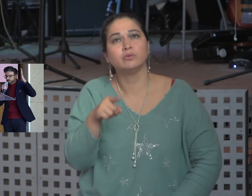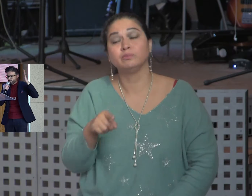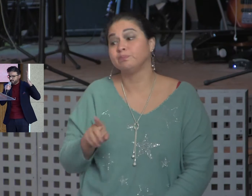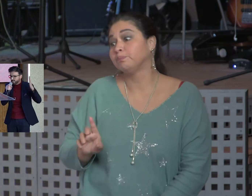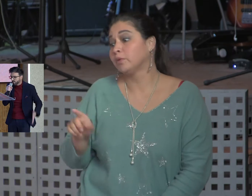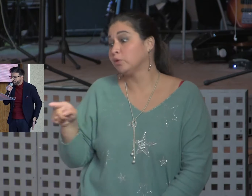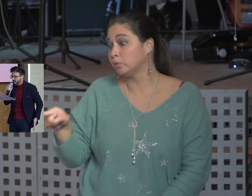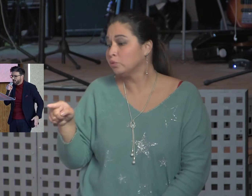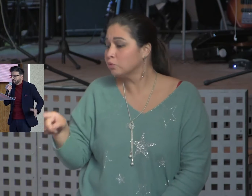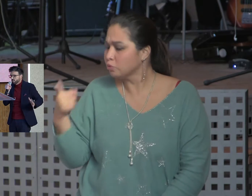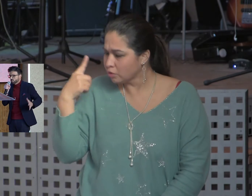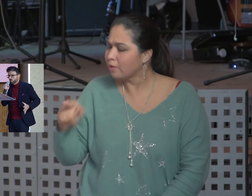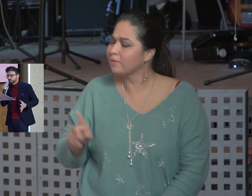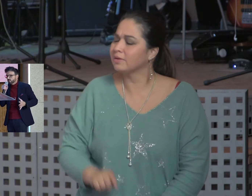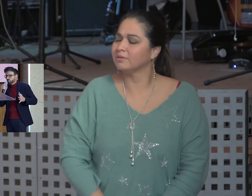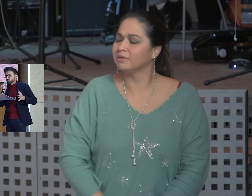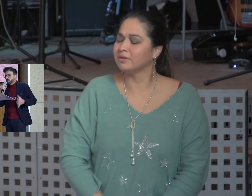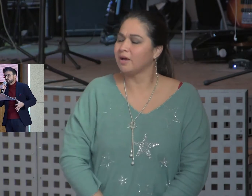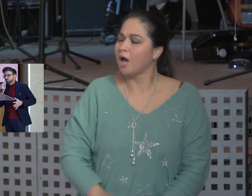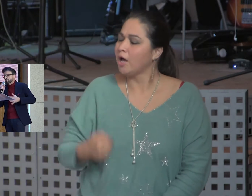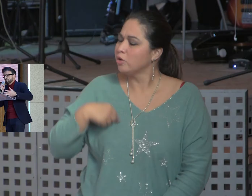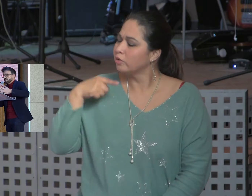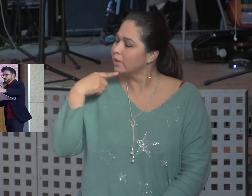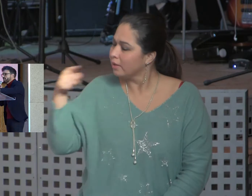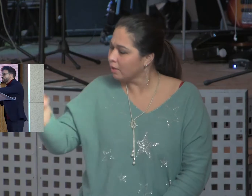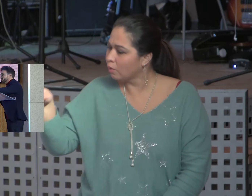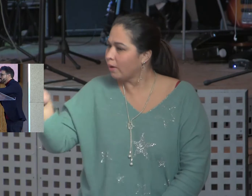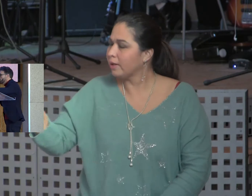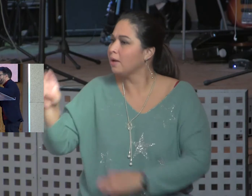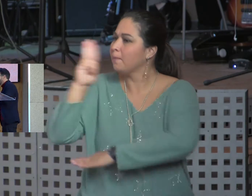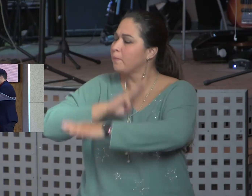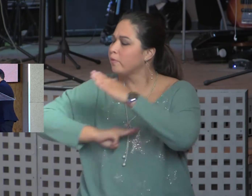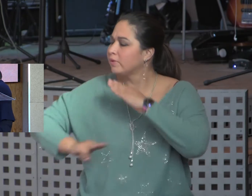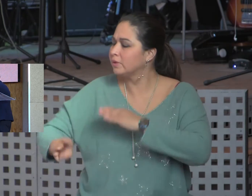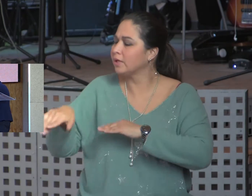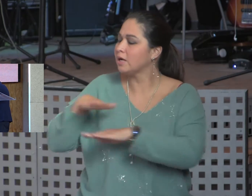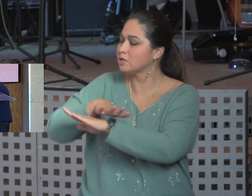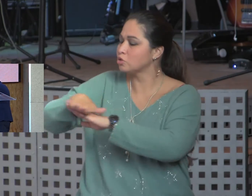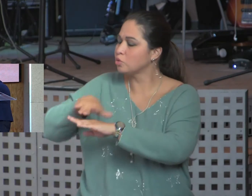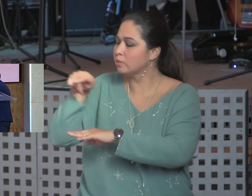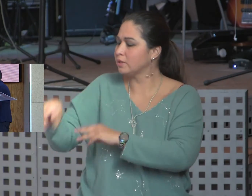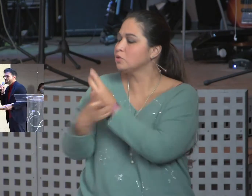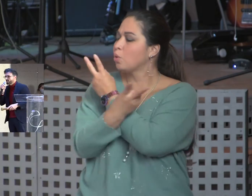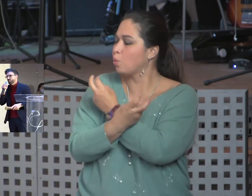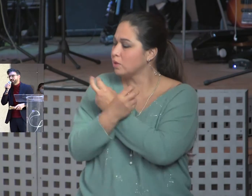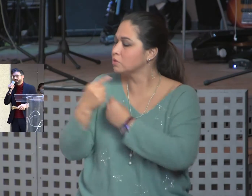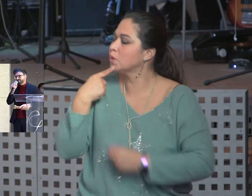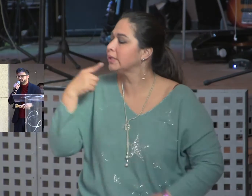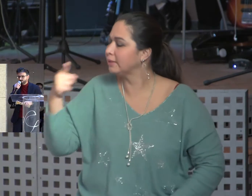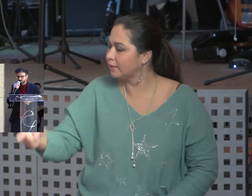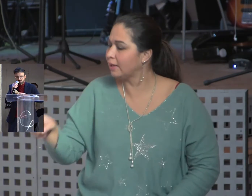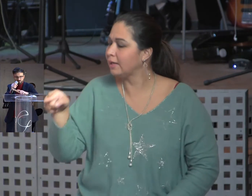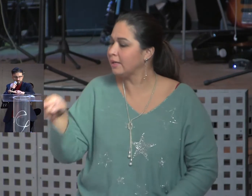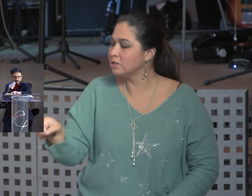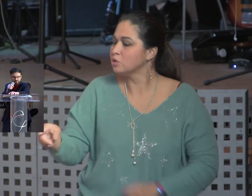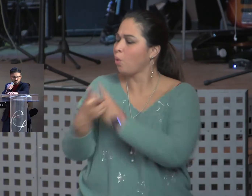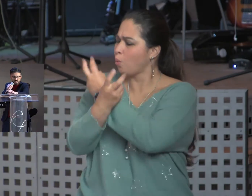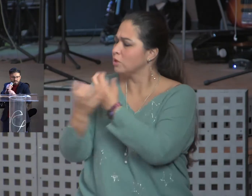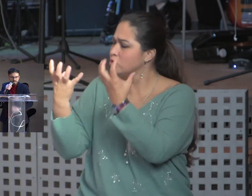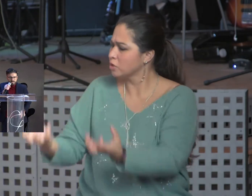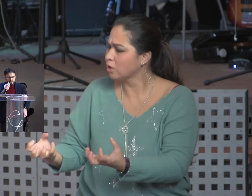entonces, profetiza sobre estos huesos y diles, huesos secos, oíd la palabra de